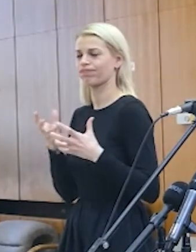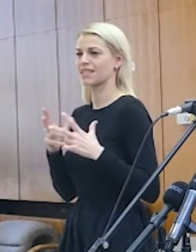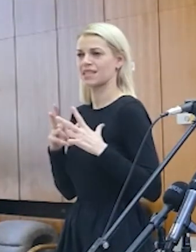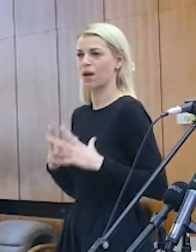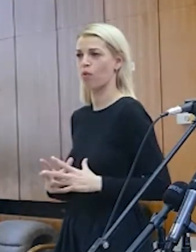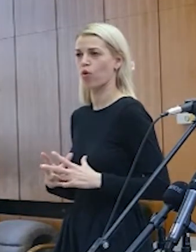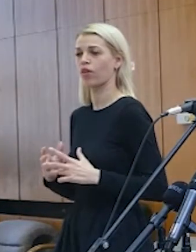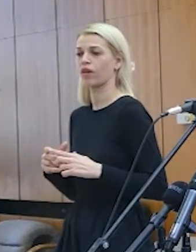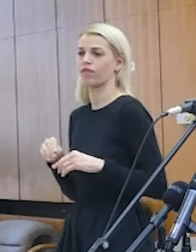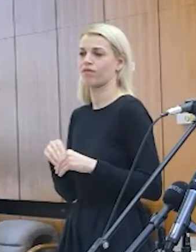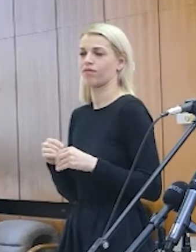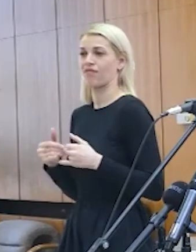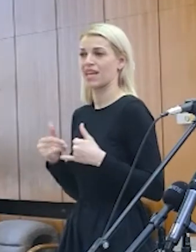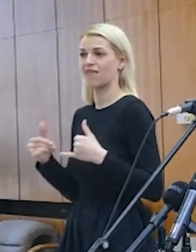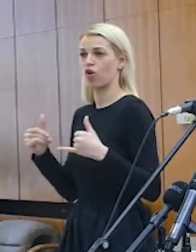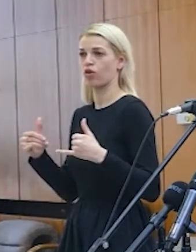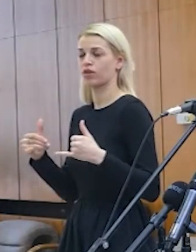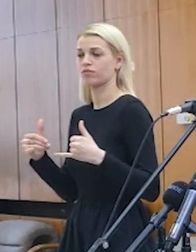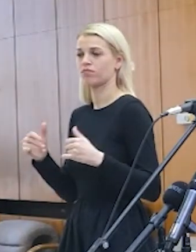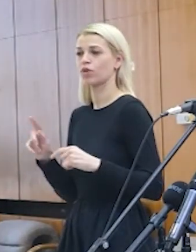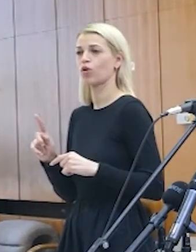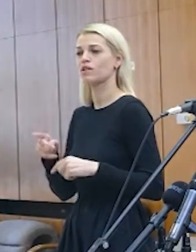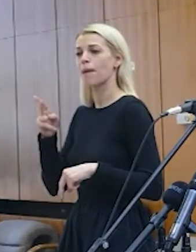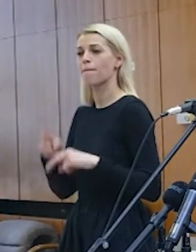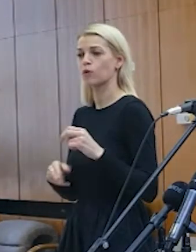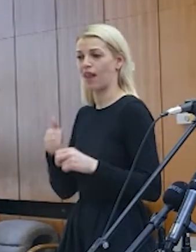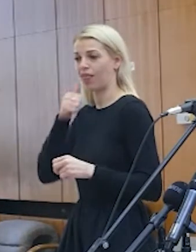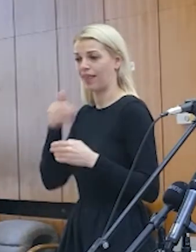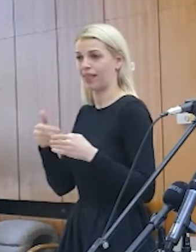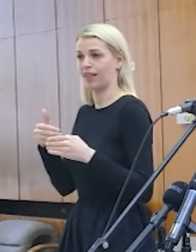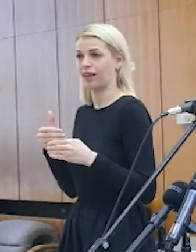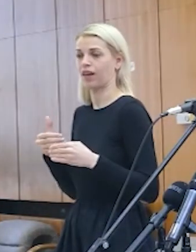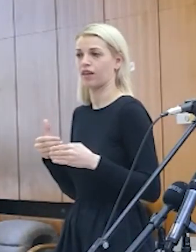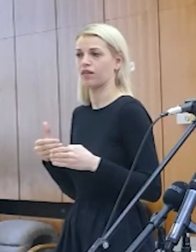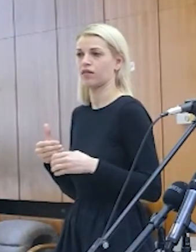znepokojení vývojom, ktorý sa za posledné dni udial na